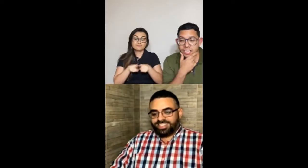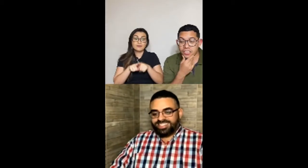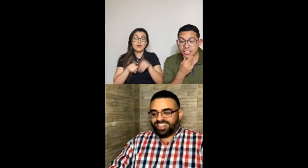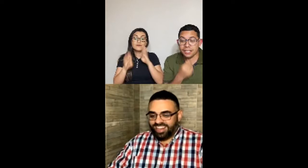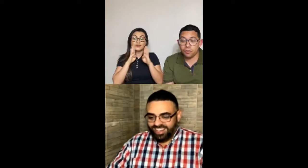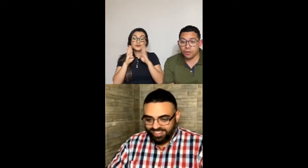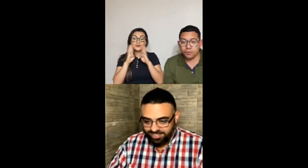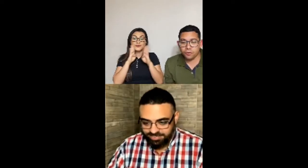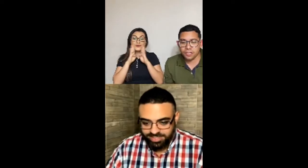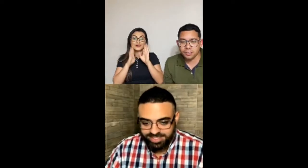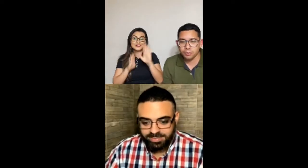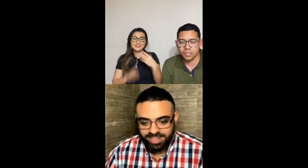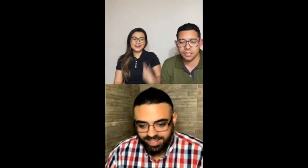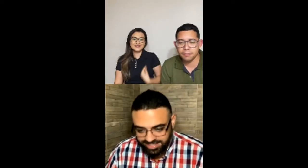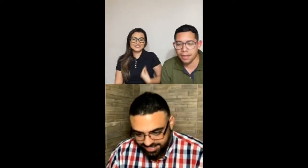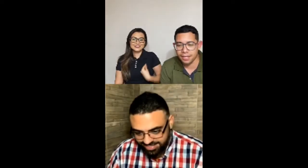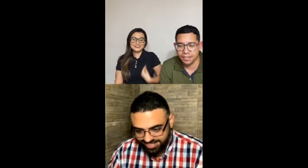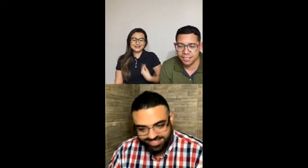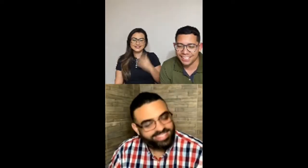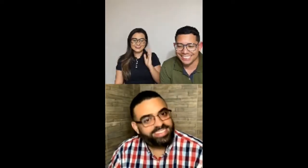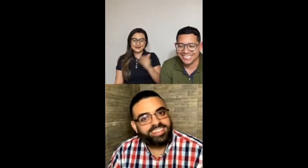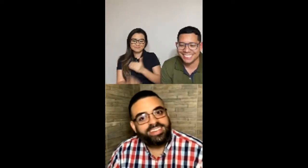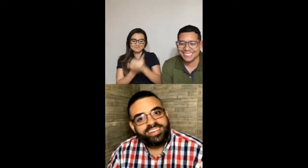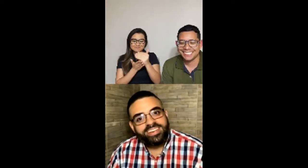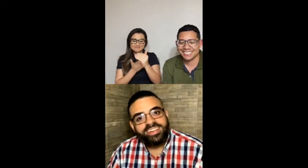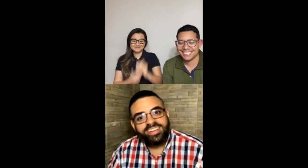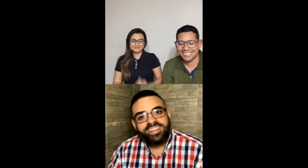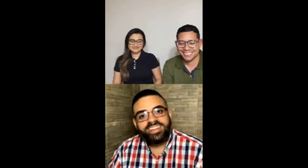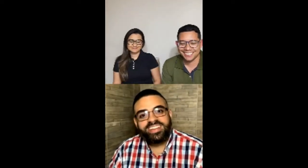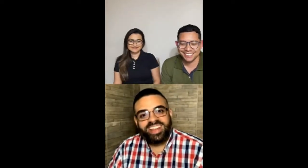A gente já tá ao vivo no Facebook também.